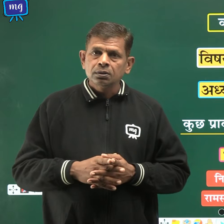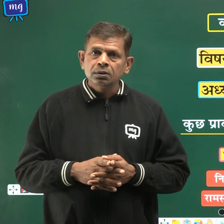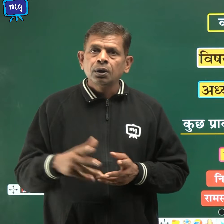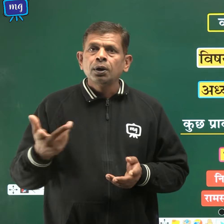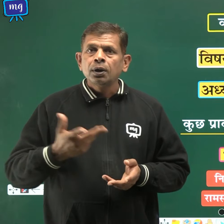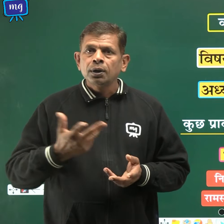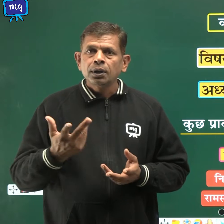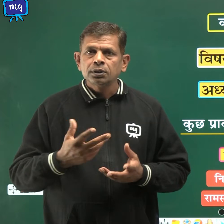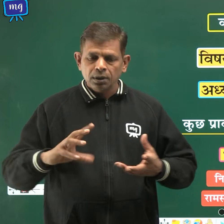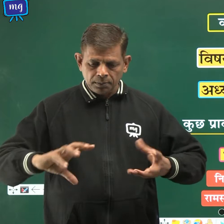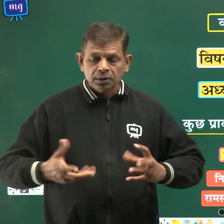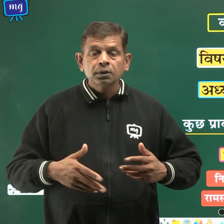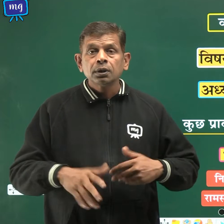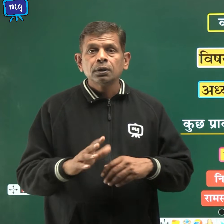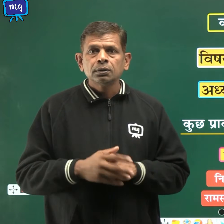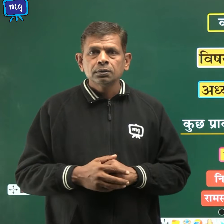कैसे उत्पन्न होती हैं